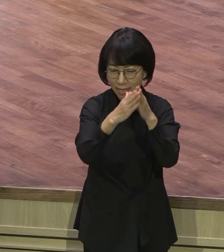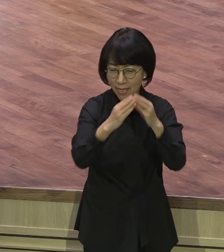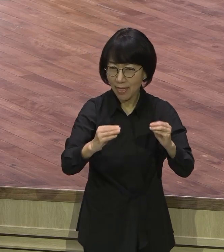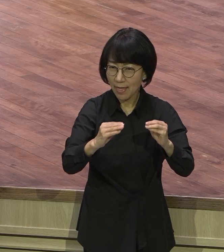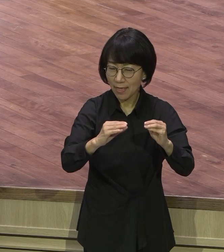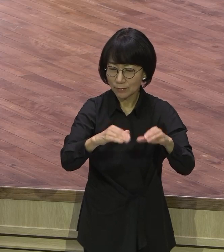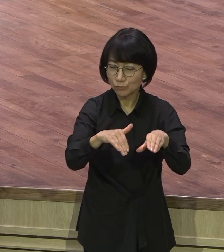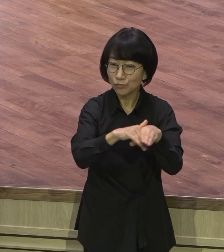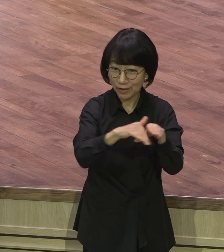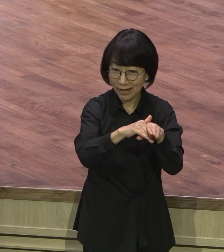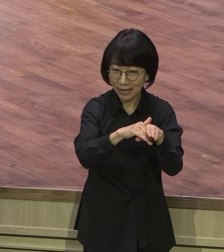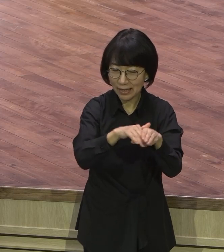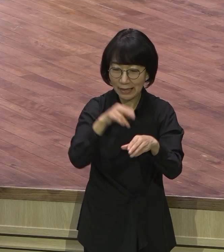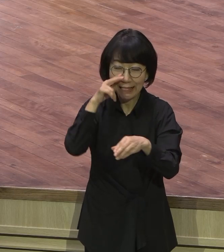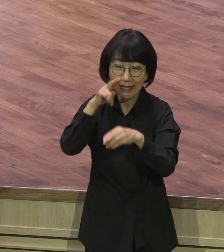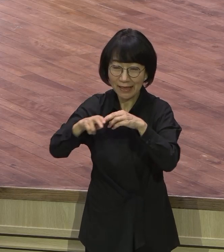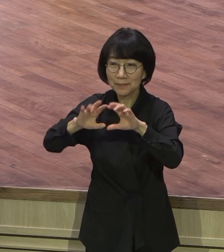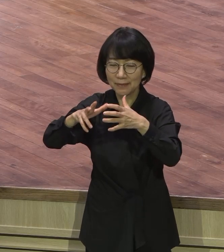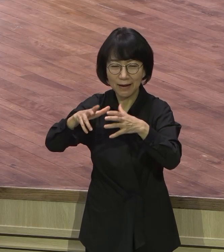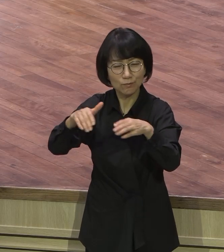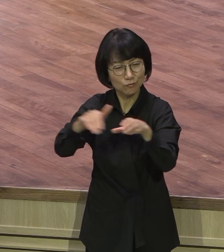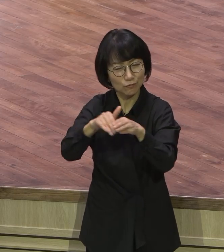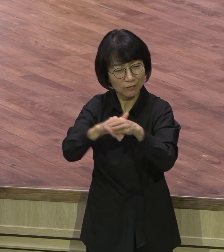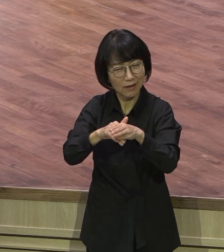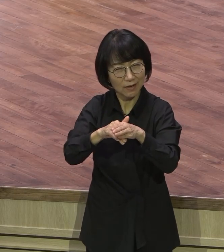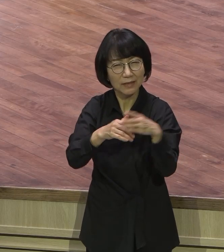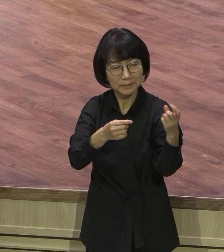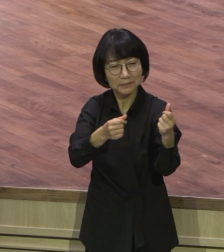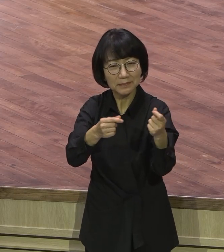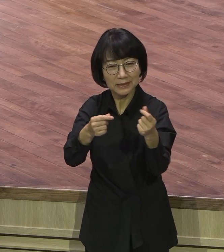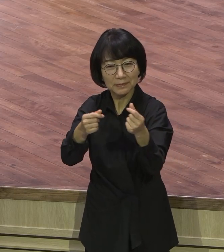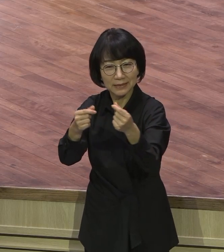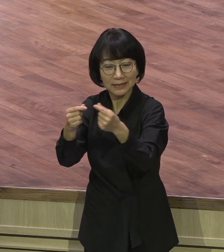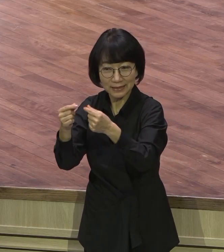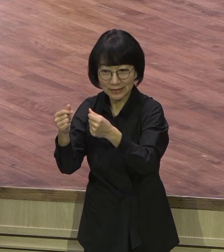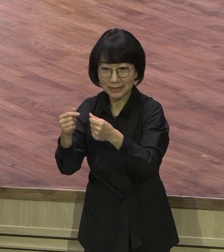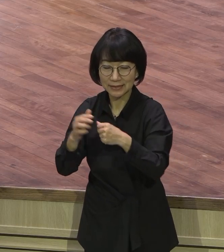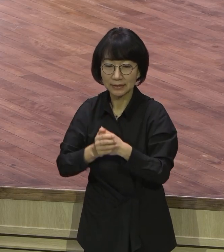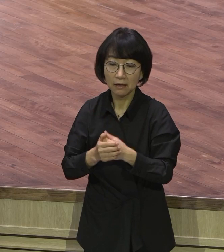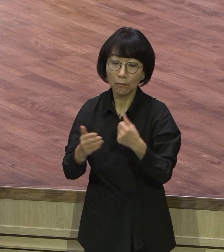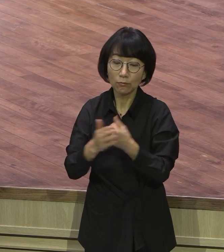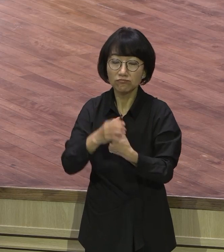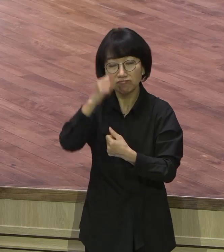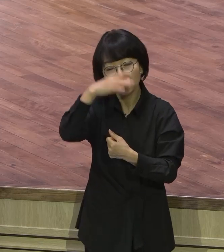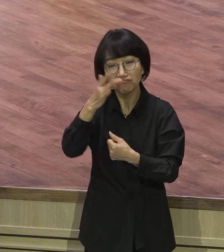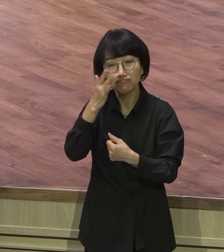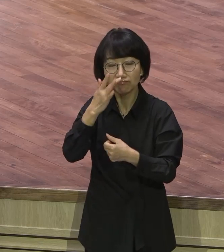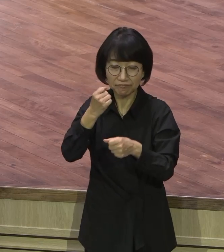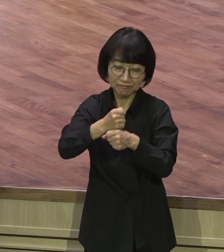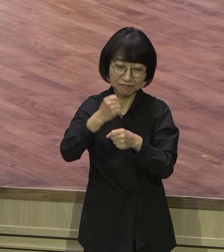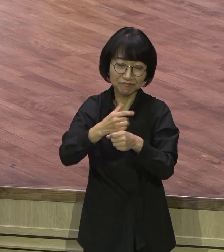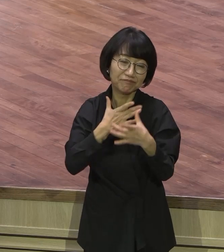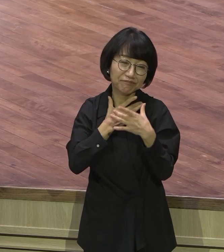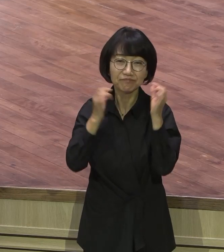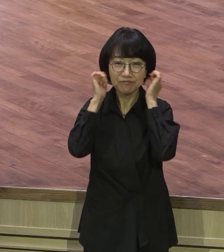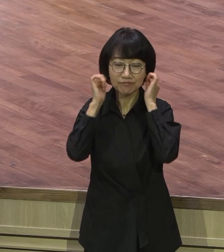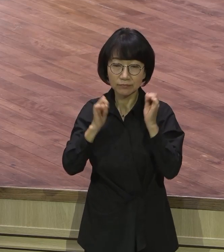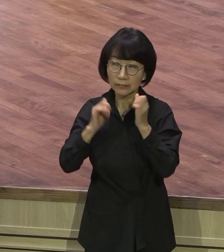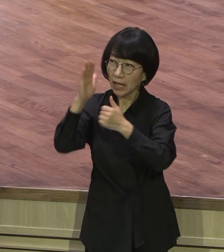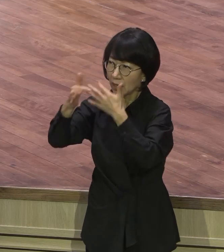중동문화가 다 그런 문화였어요. 당시로서는 전혀 감각이 없어요. 그런데 하나님이 보실 때 다